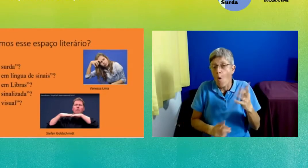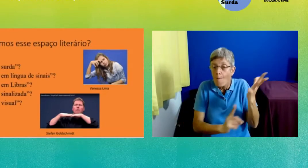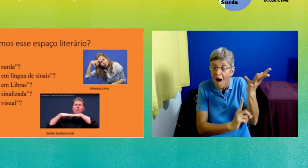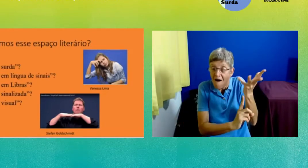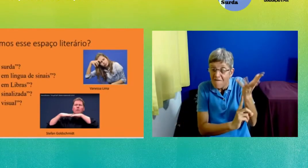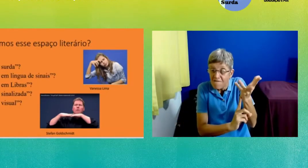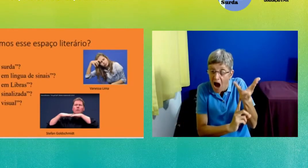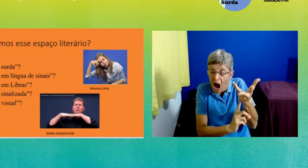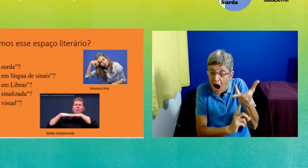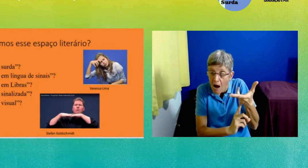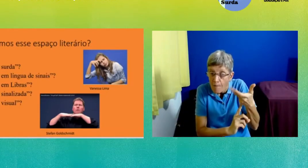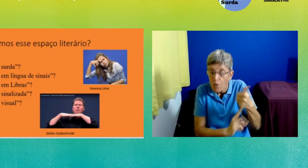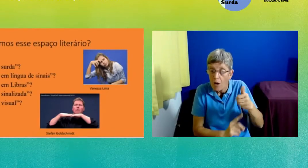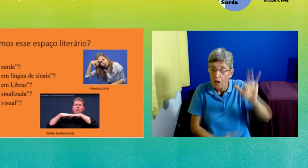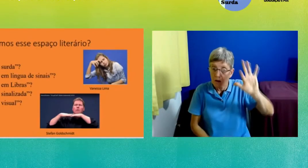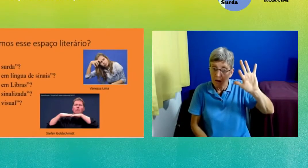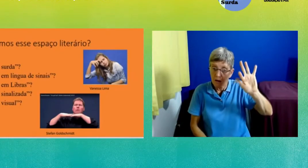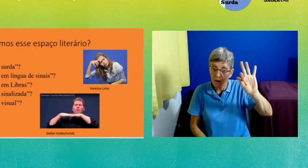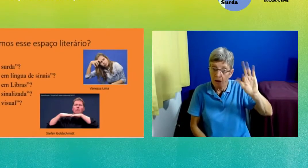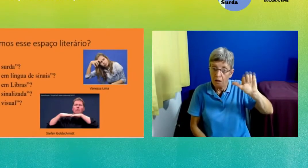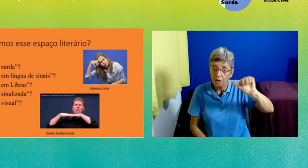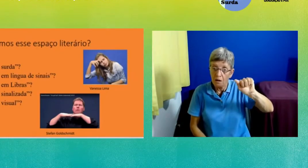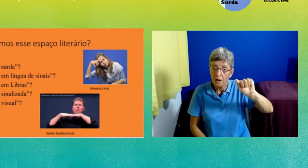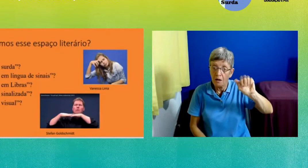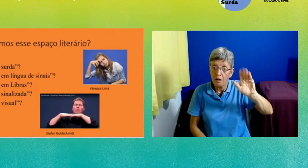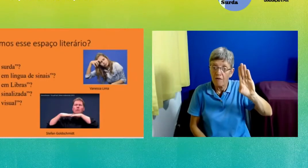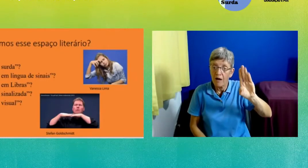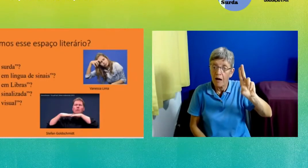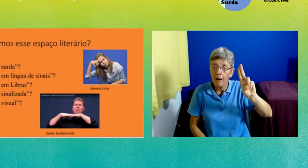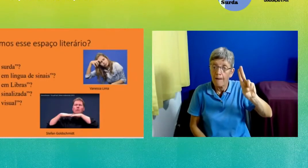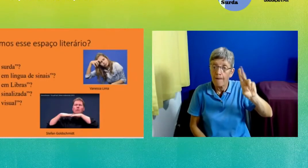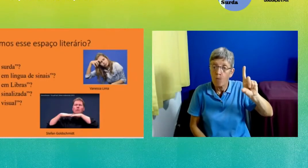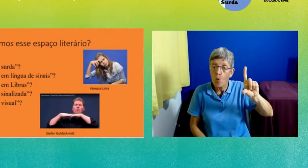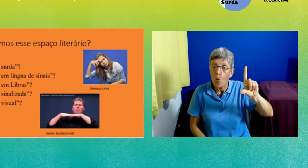um conto de fadas ou uma fábula.